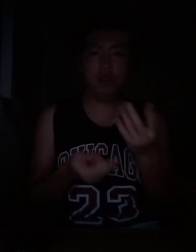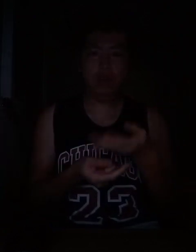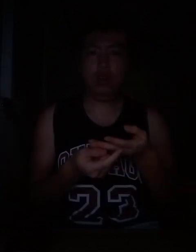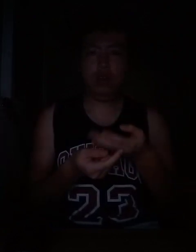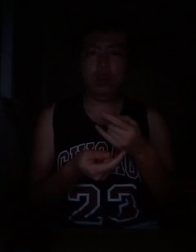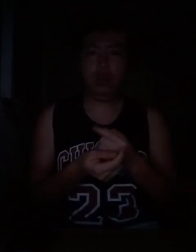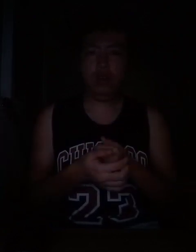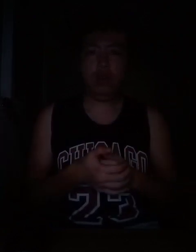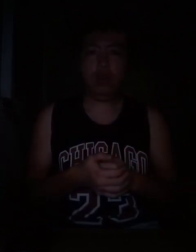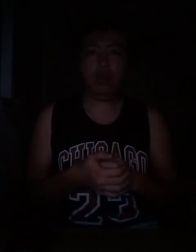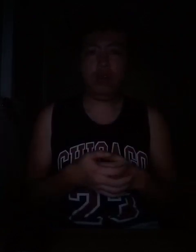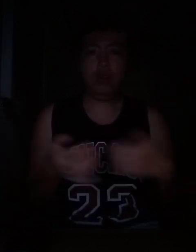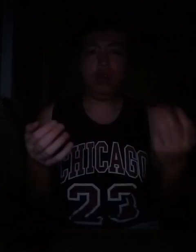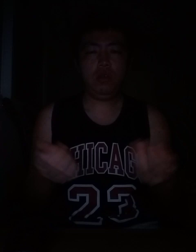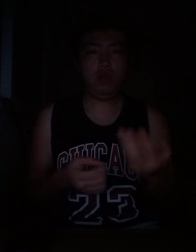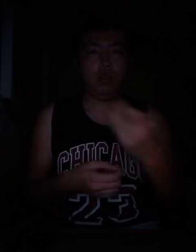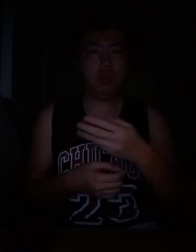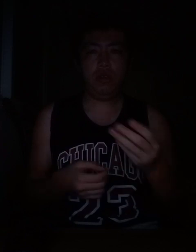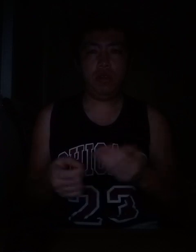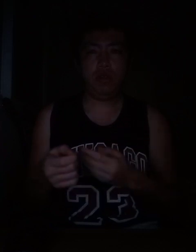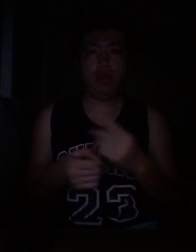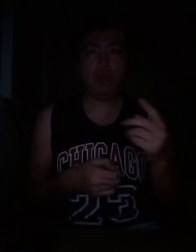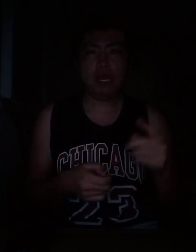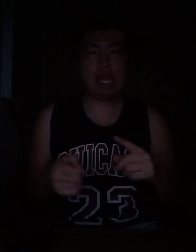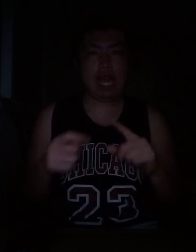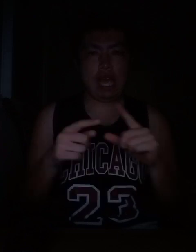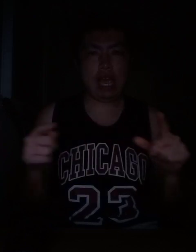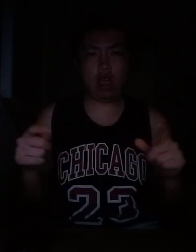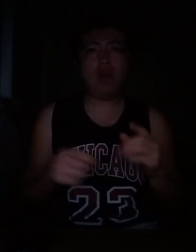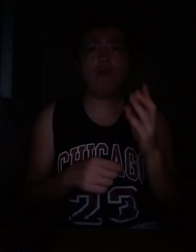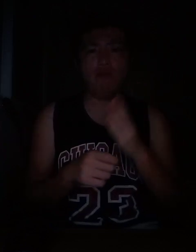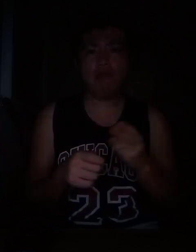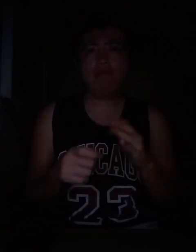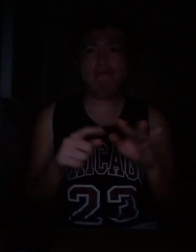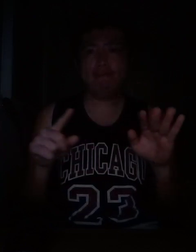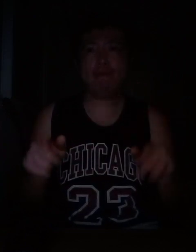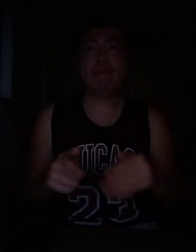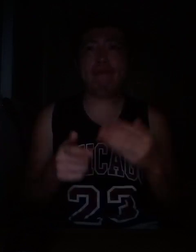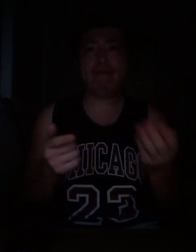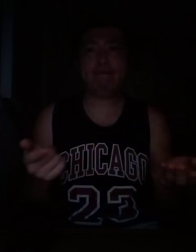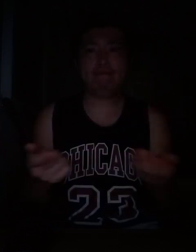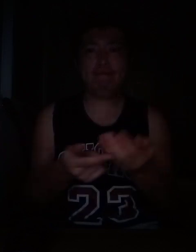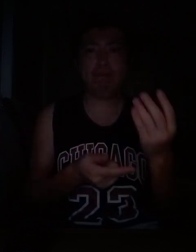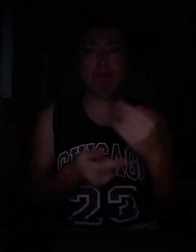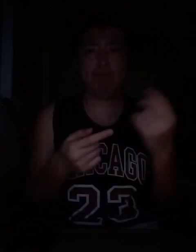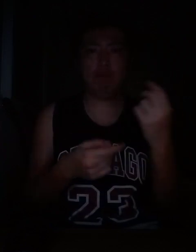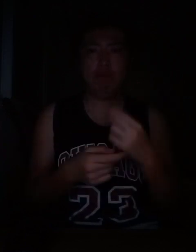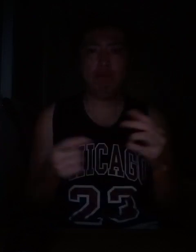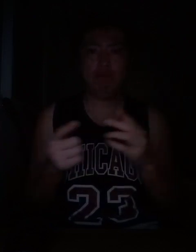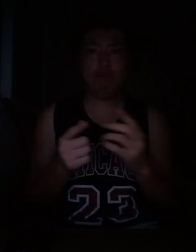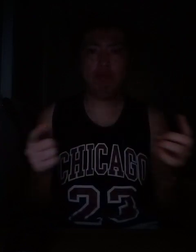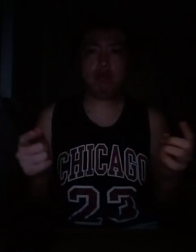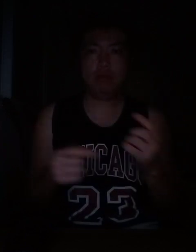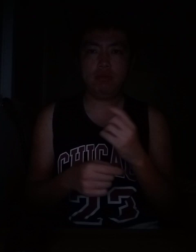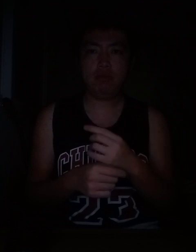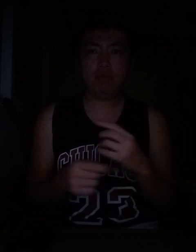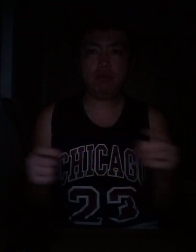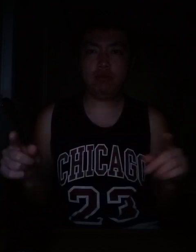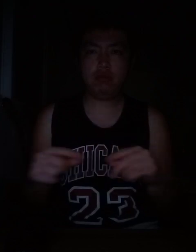했고 하반기에도 한경면과 애월읍의 도로 부속 저류지 3곳에 대해 저류지 바닥 준설과 환경